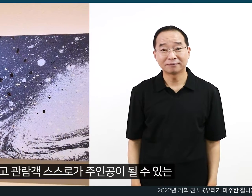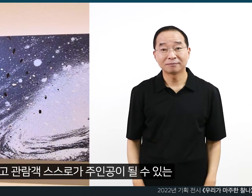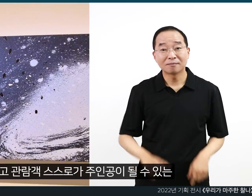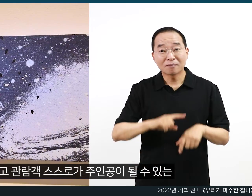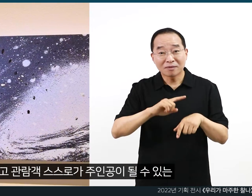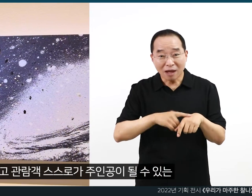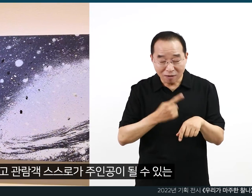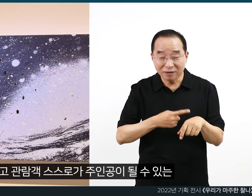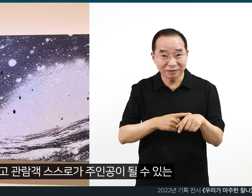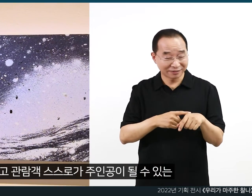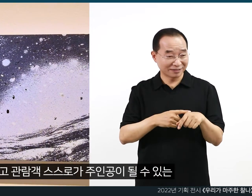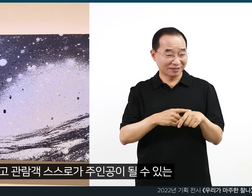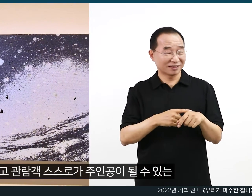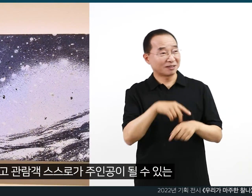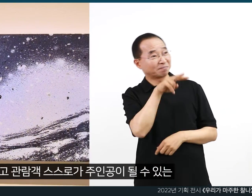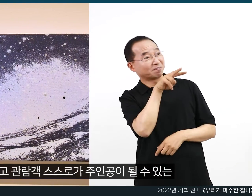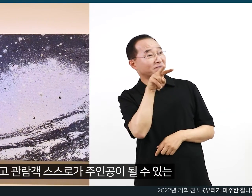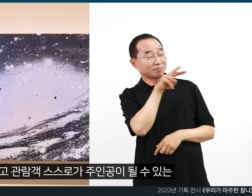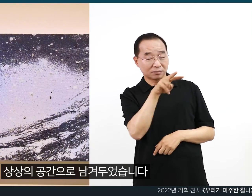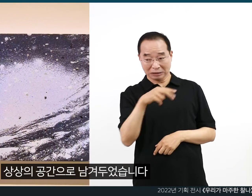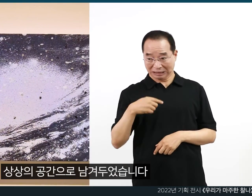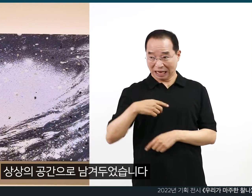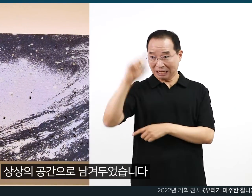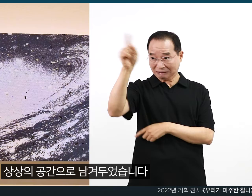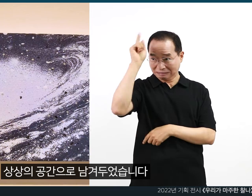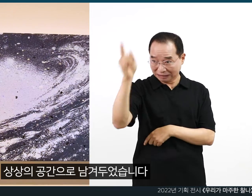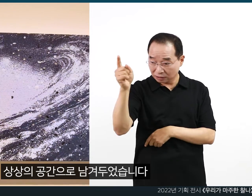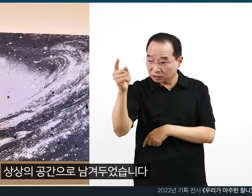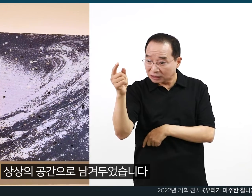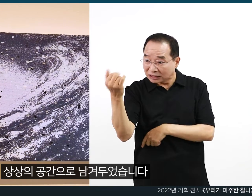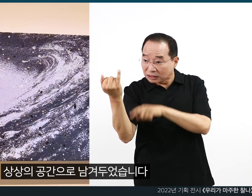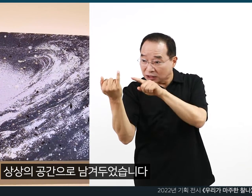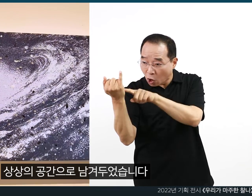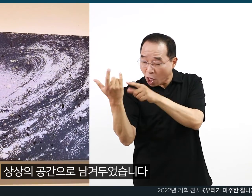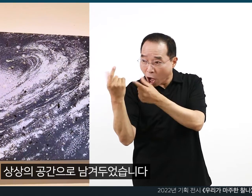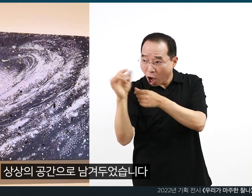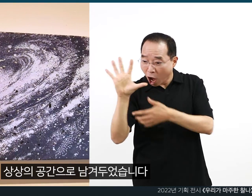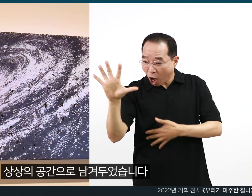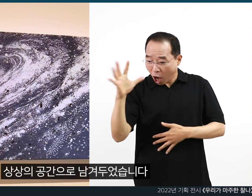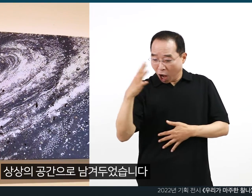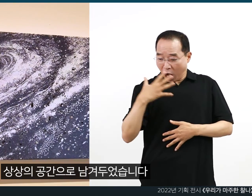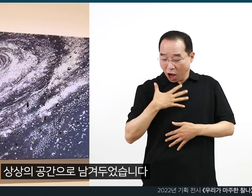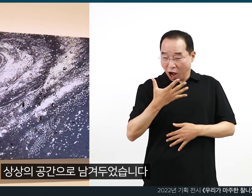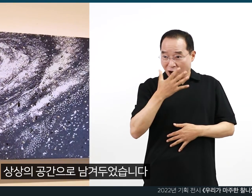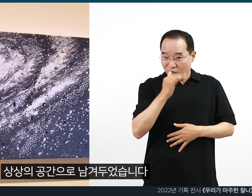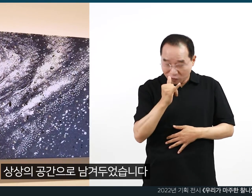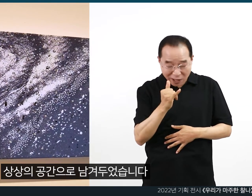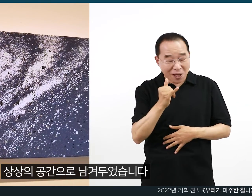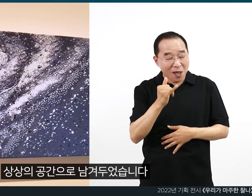그리고 관람객 스스로가 주인공이 될 수 있는 상상의 공간으로 남겨두었습니다.